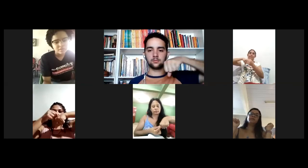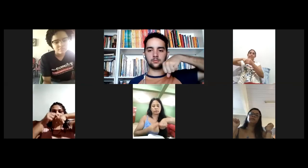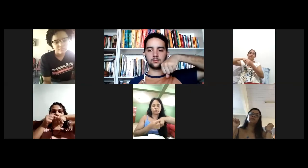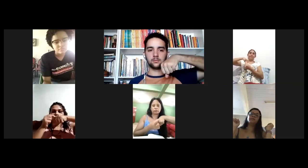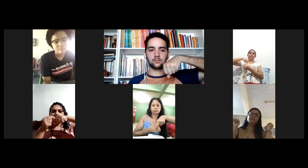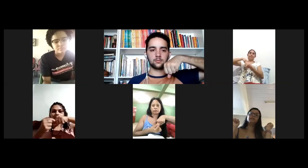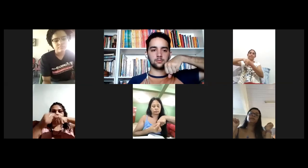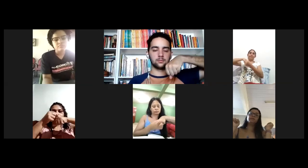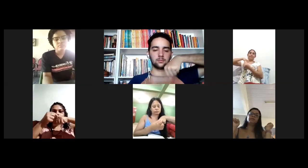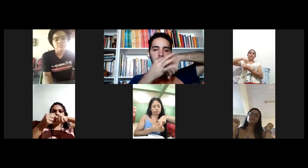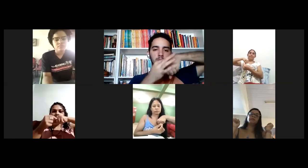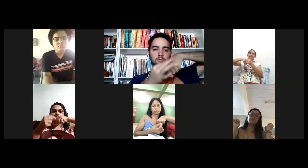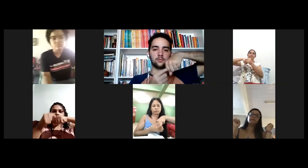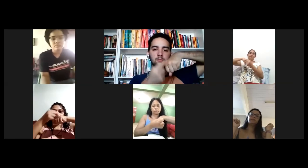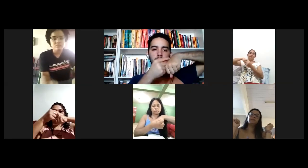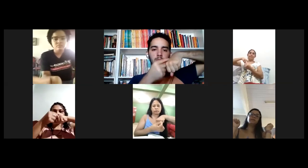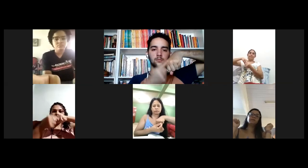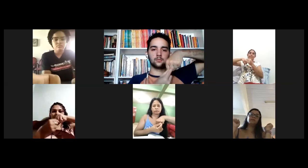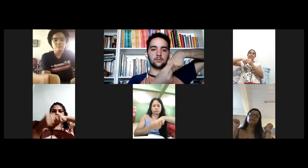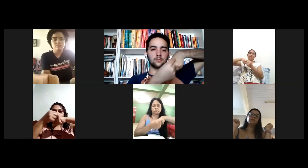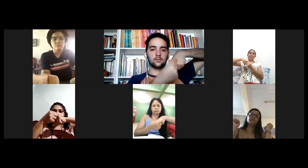Aqui da janela.